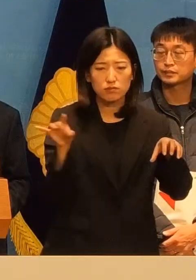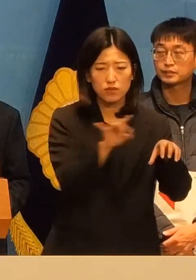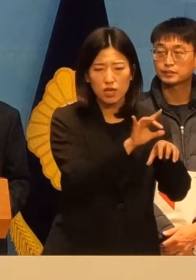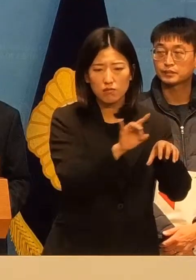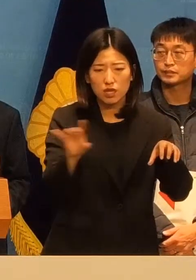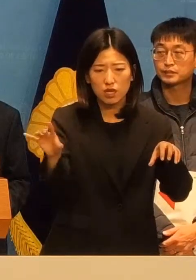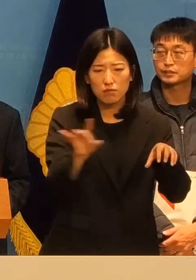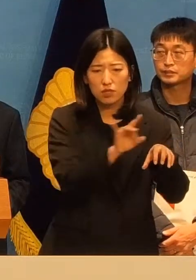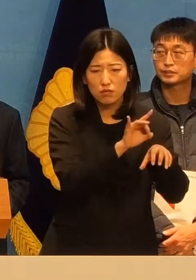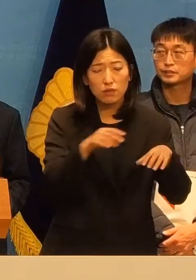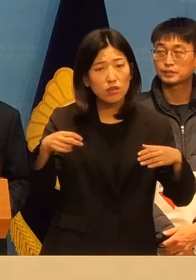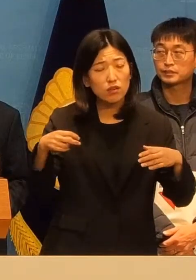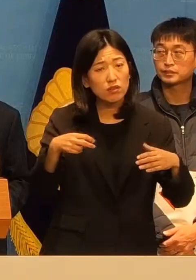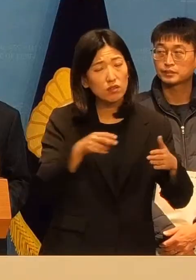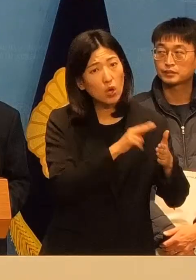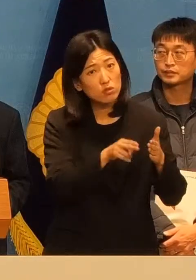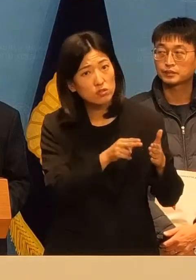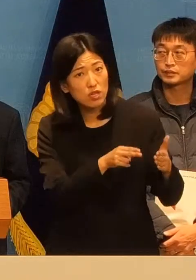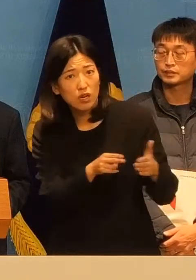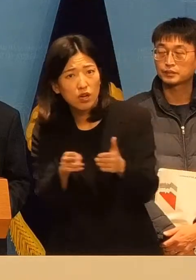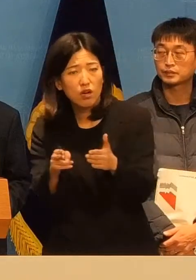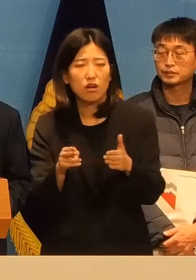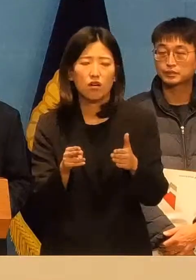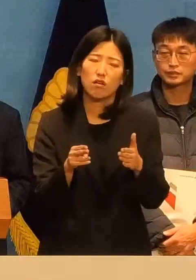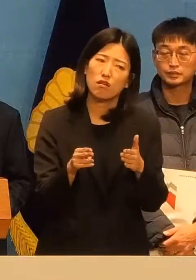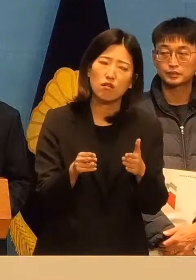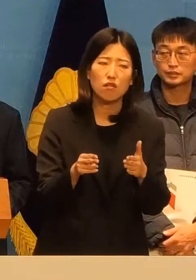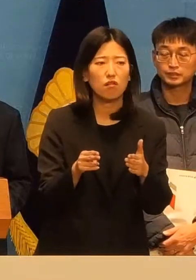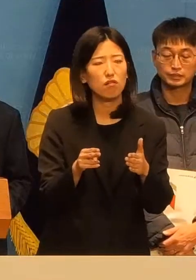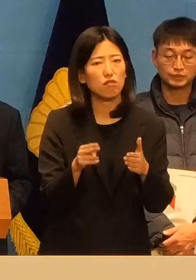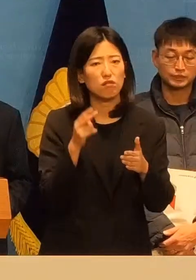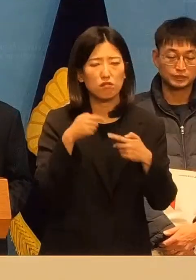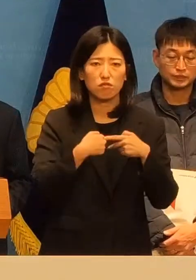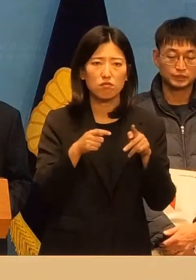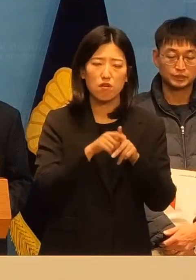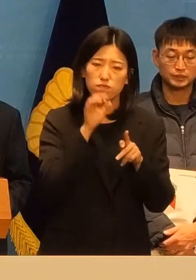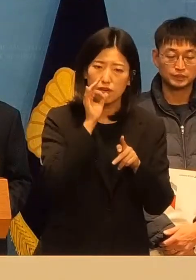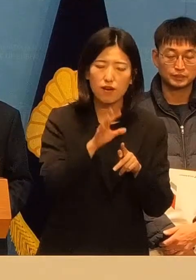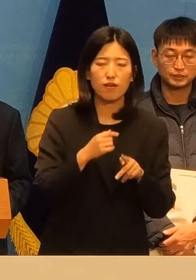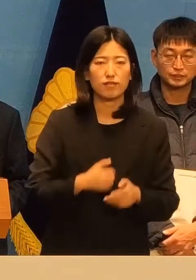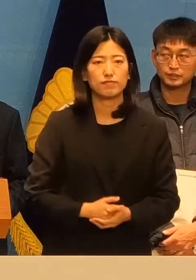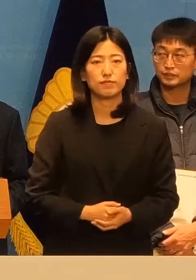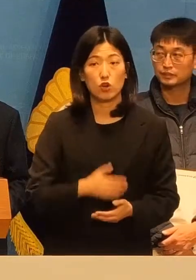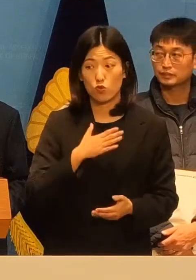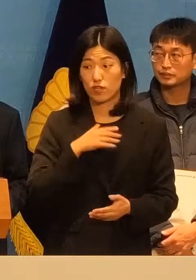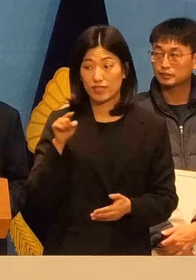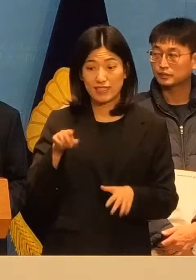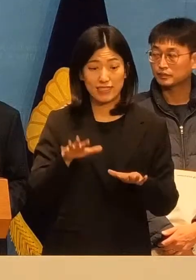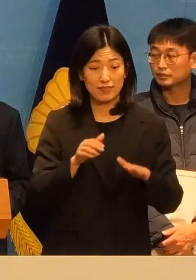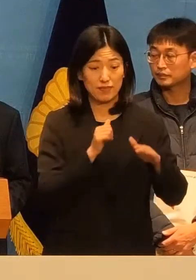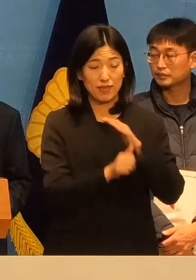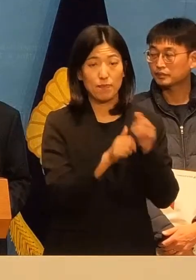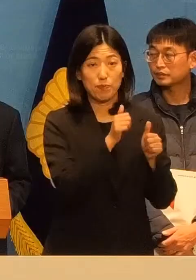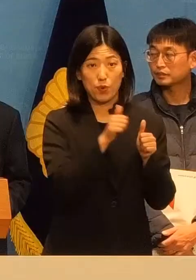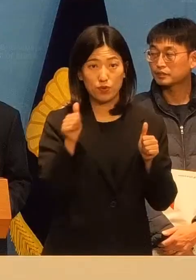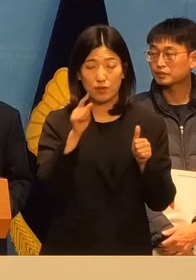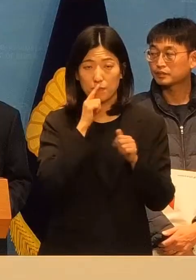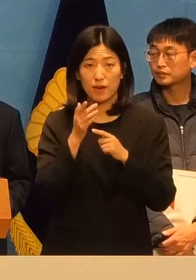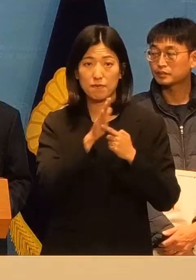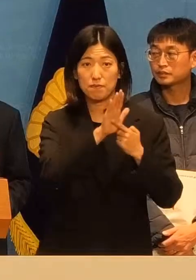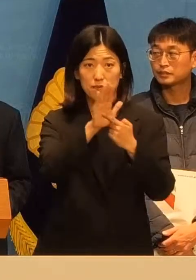기자회견 전체 읽기 전에 먼저 양주, 동두천, 연천을 대표하는 공동대표님들의 발언을 좀 하고, 그 다음에